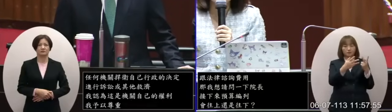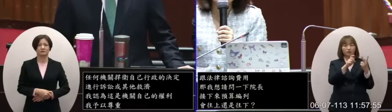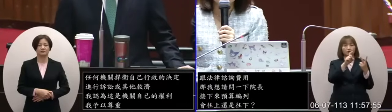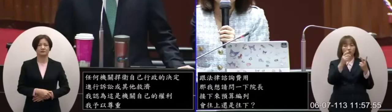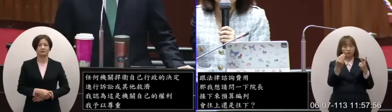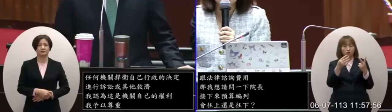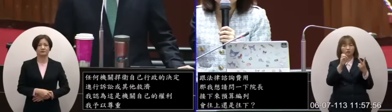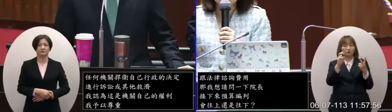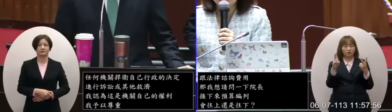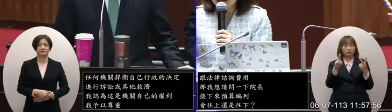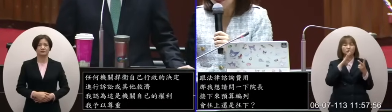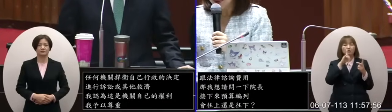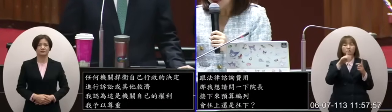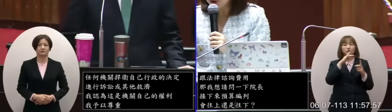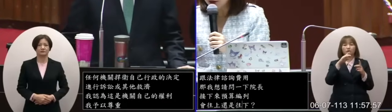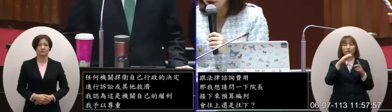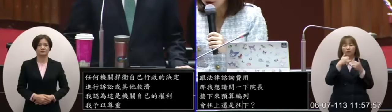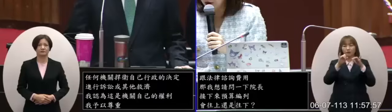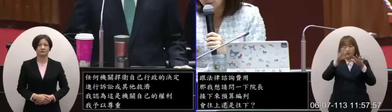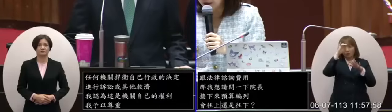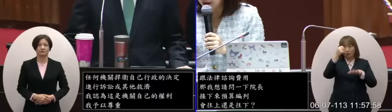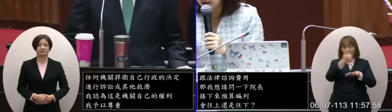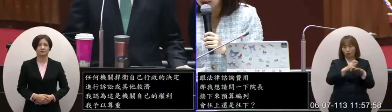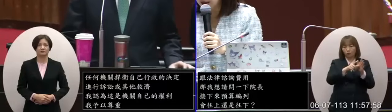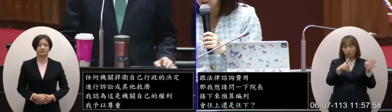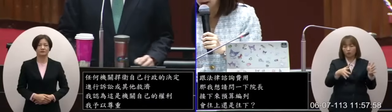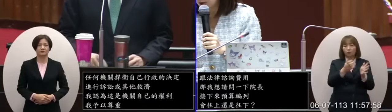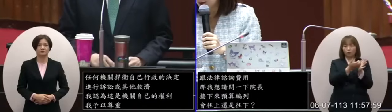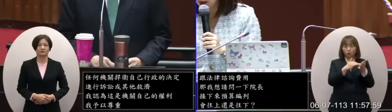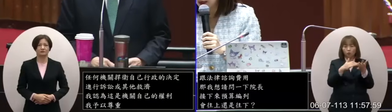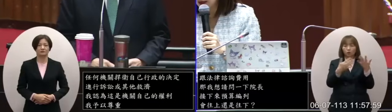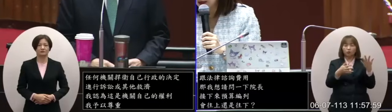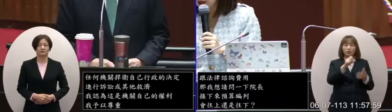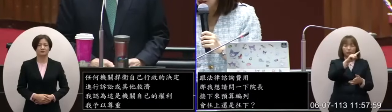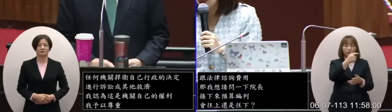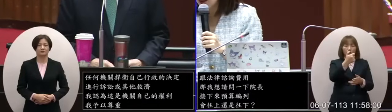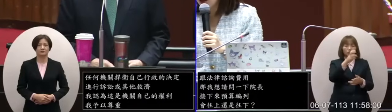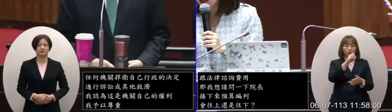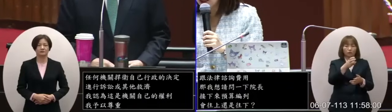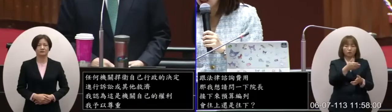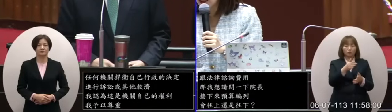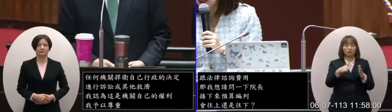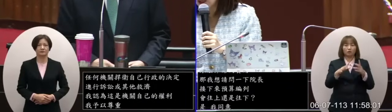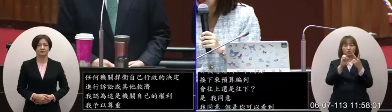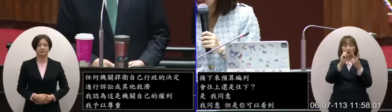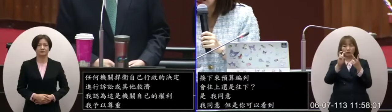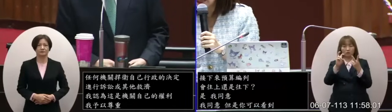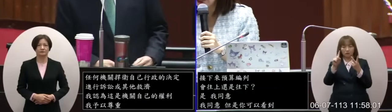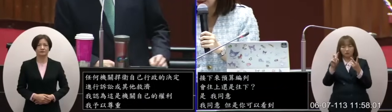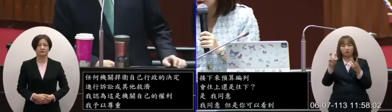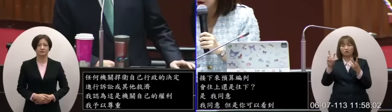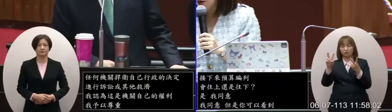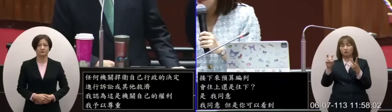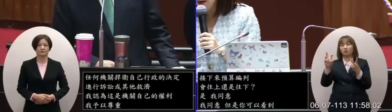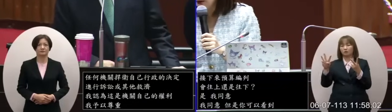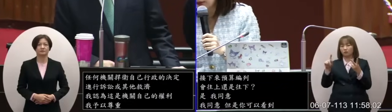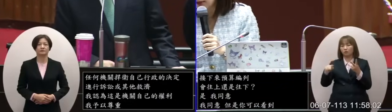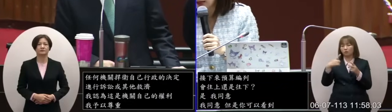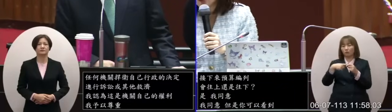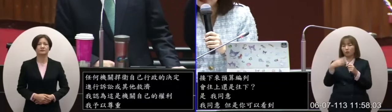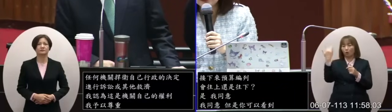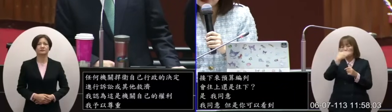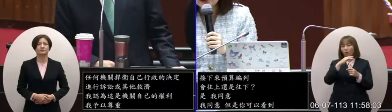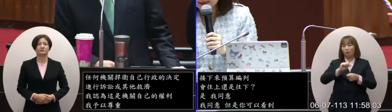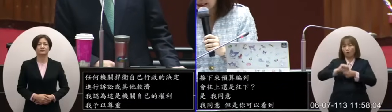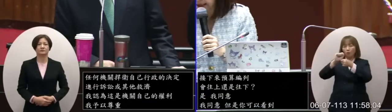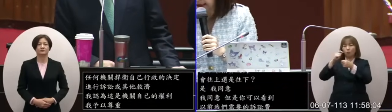这也都是民进党执政期间啊，都是只有编很少150万而已。可是从2021、2022、2023年的时候，暴